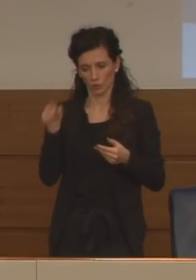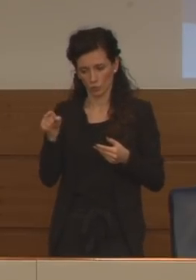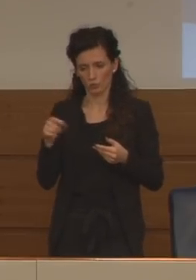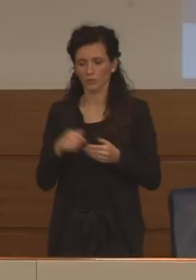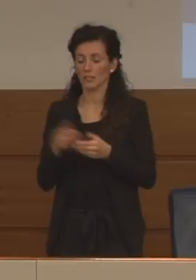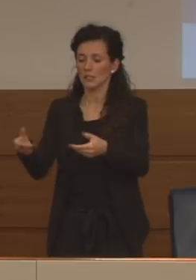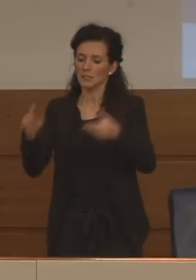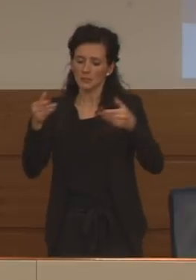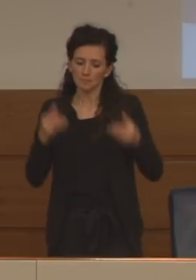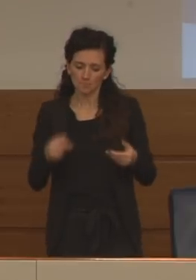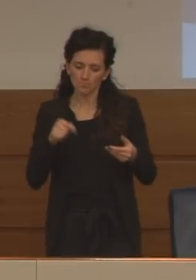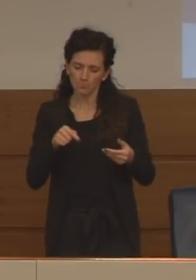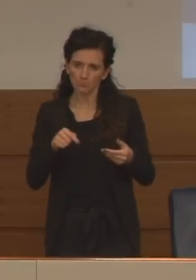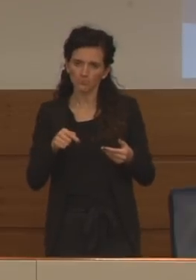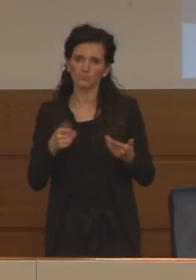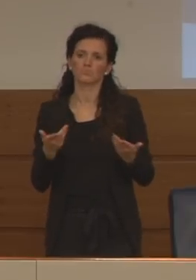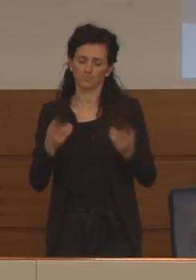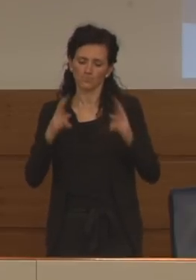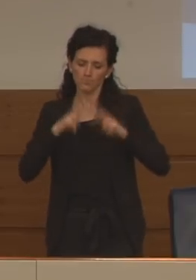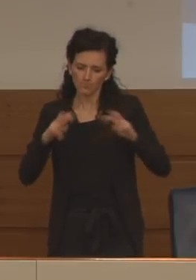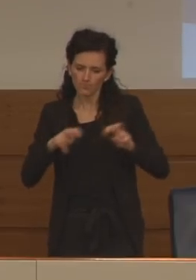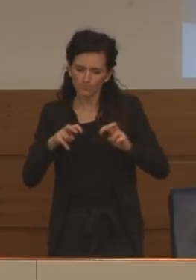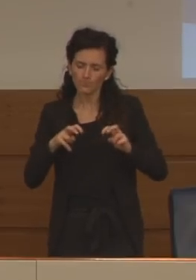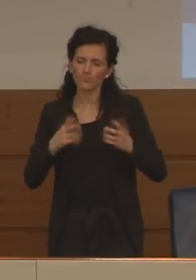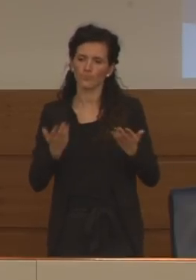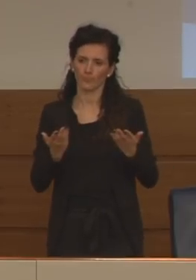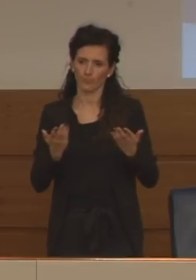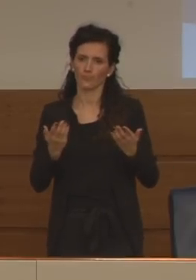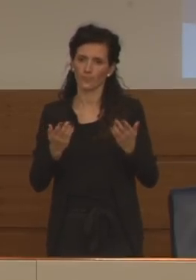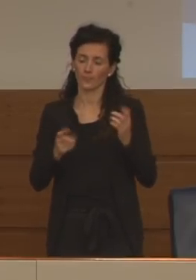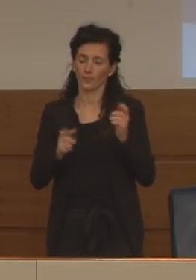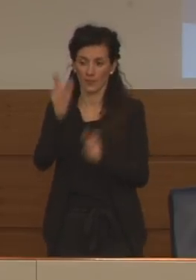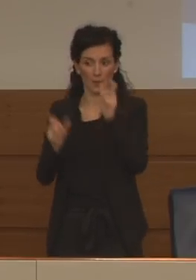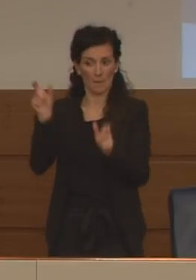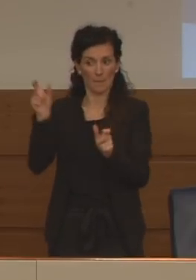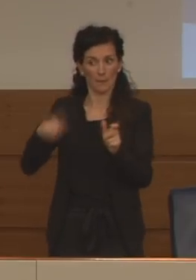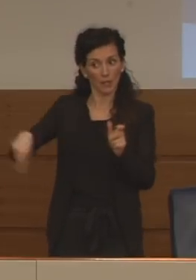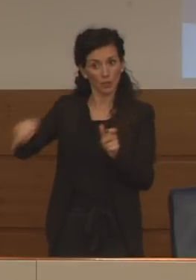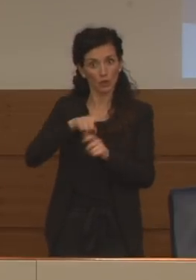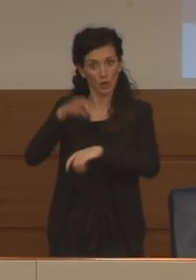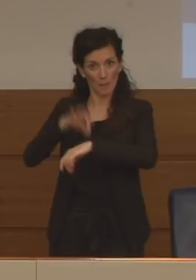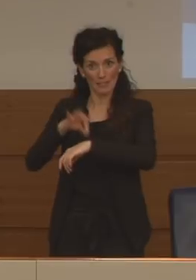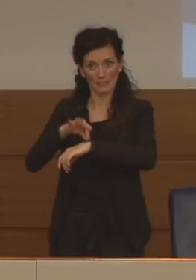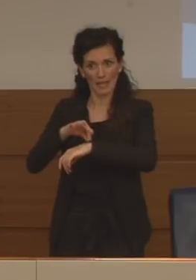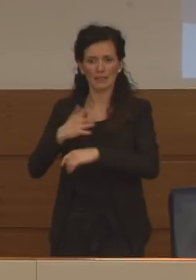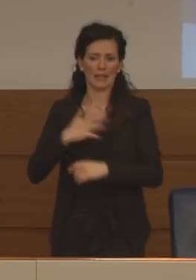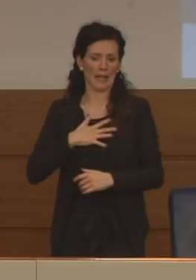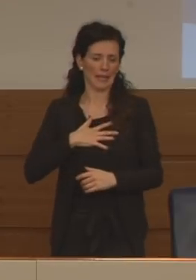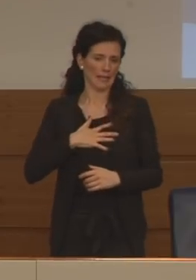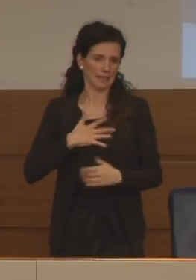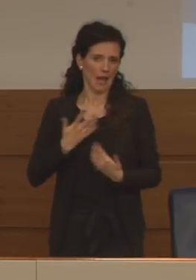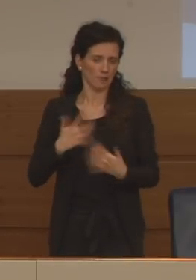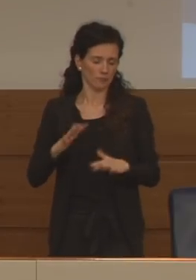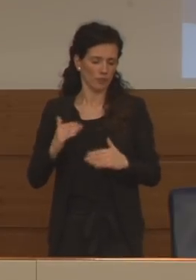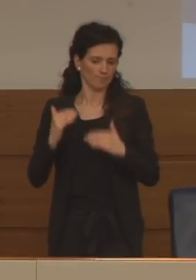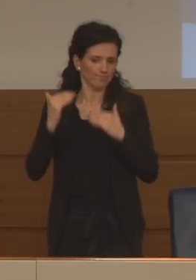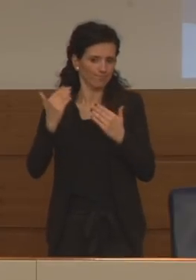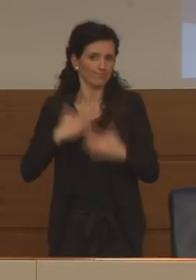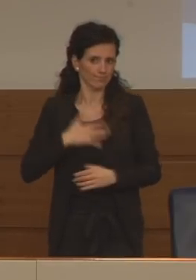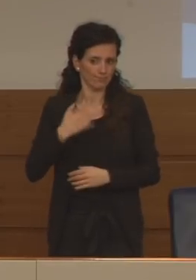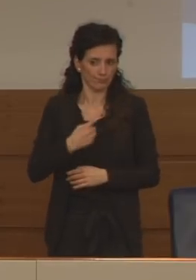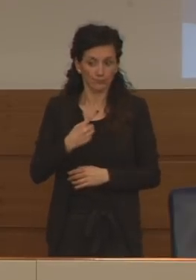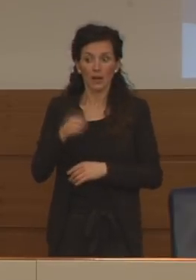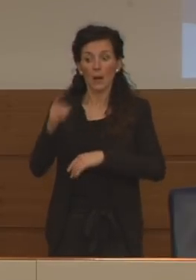avviene in queste persone soprattutto quando avanti negli anni e quando portatrici di patologie